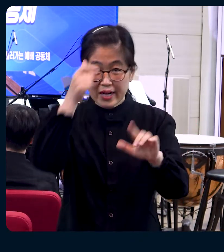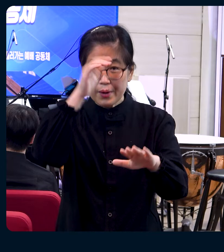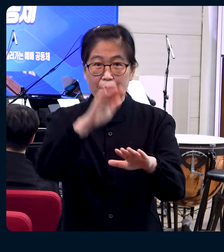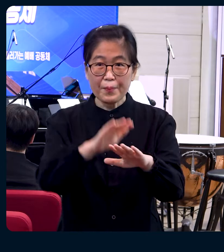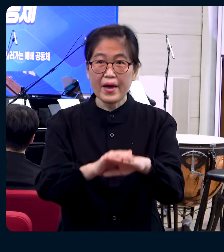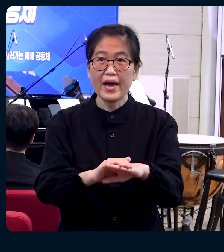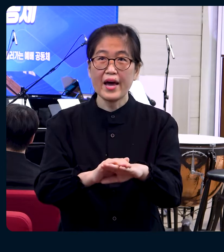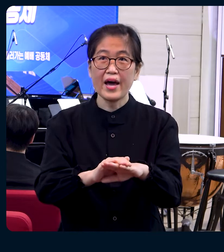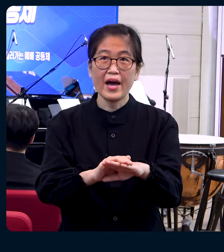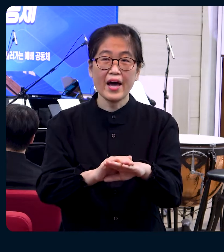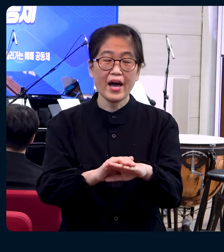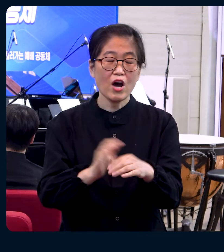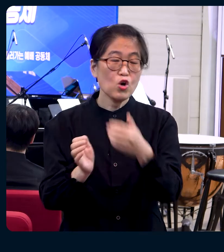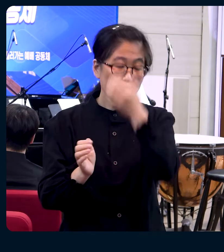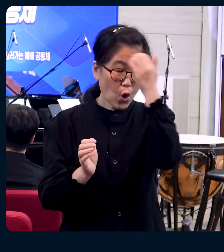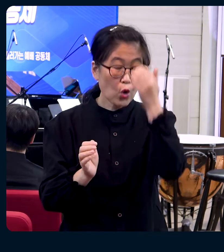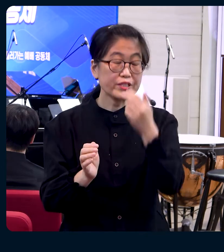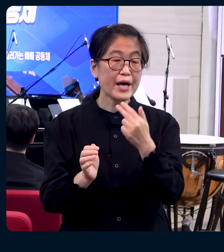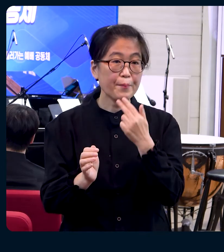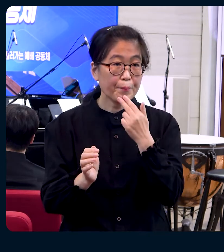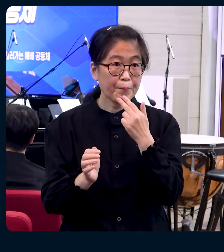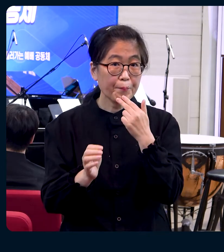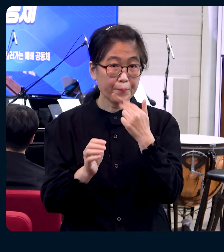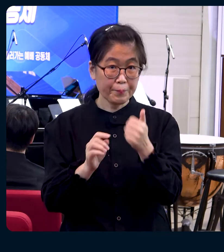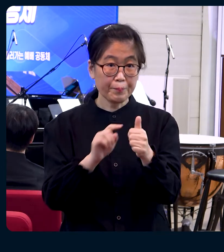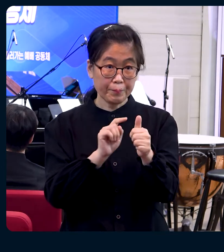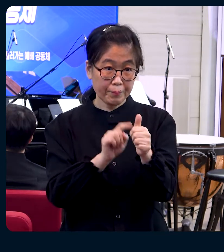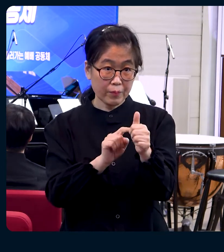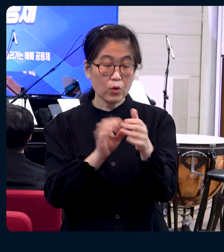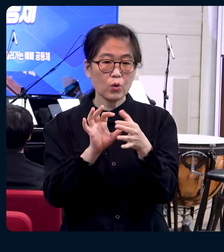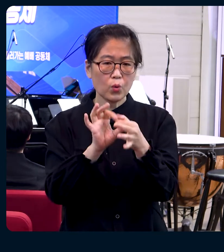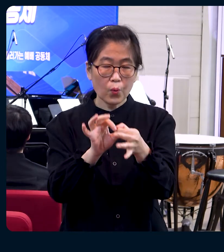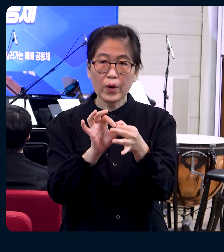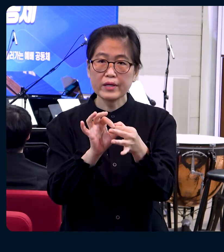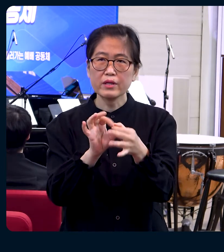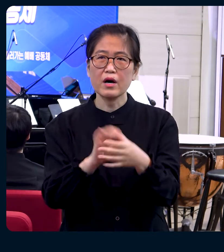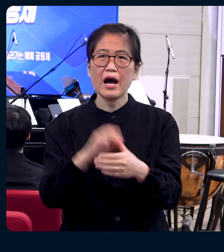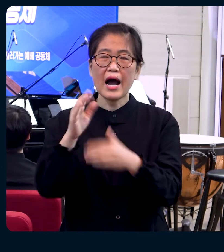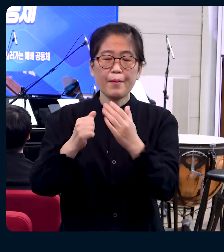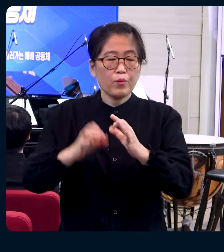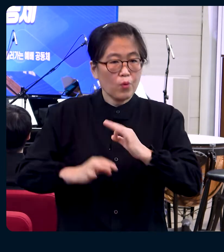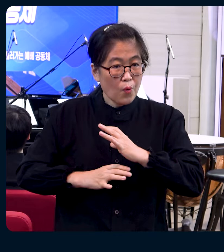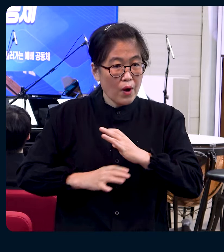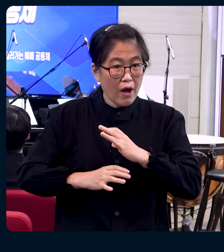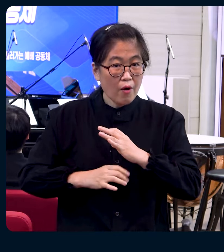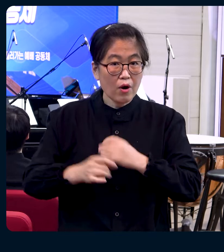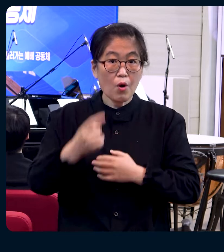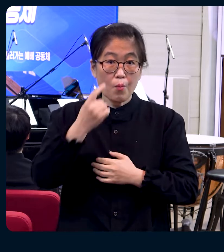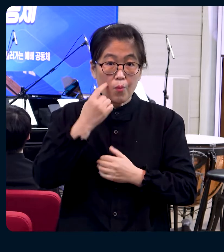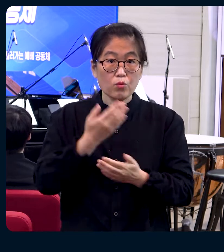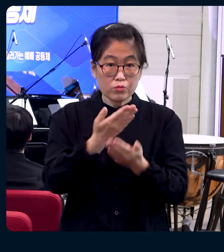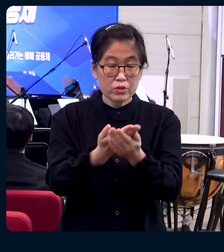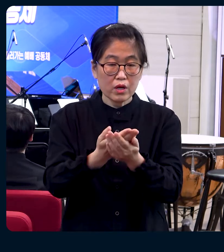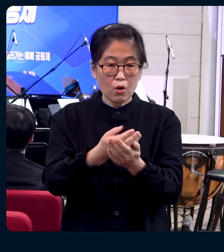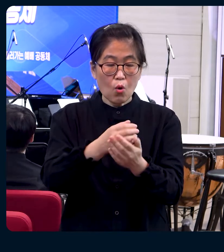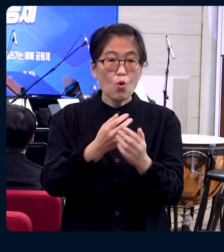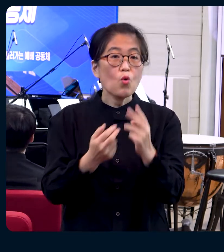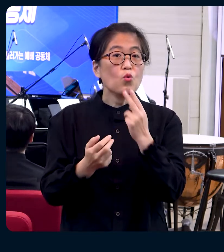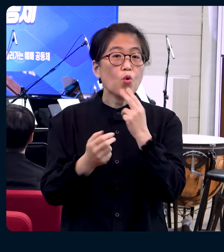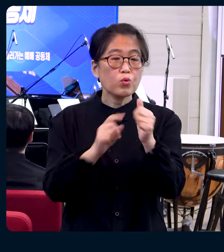예배에 요셉이라고 하는 사람의 생애를 통해서 하나님이 주시는 교훈을 나누려고 합니다. 이 요셉이라는 사람의